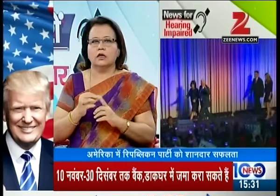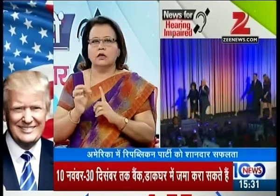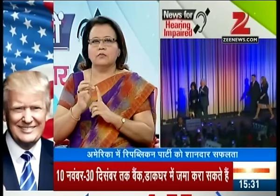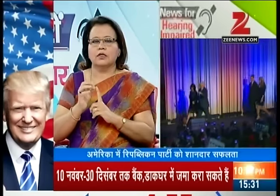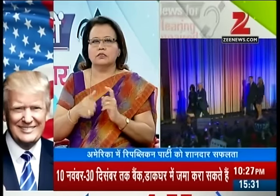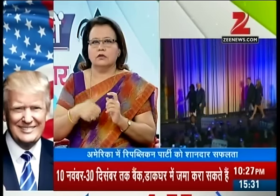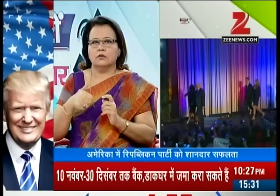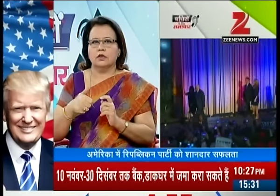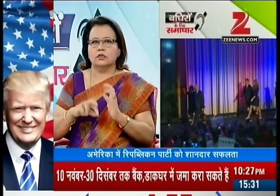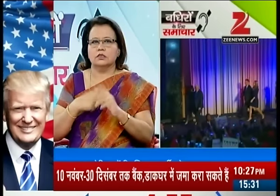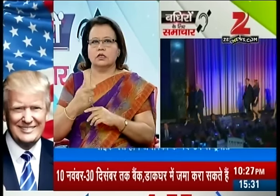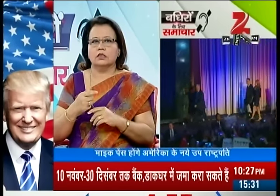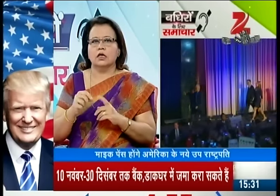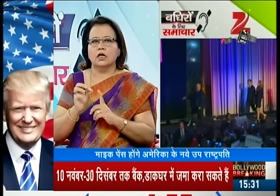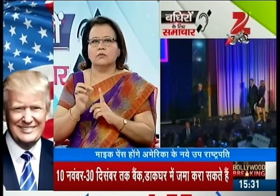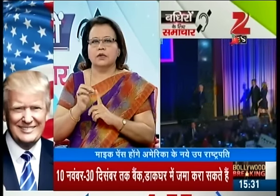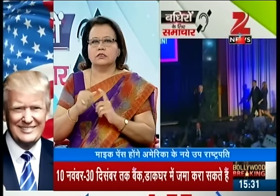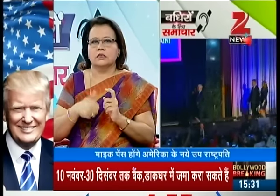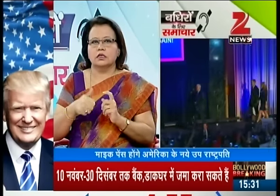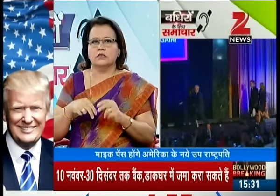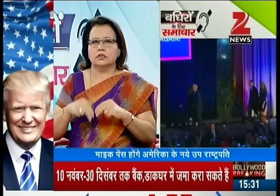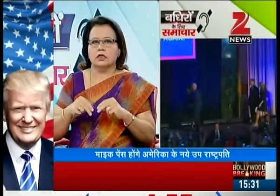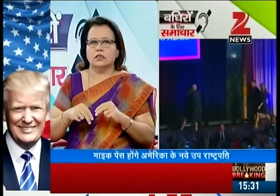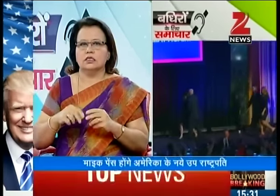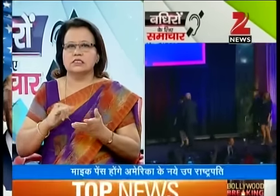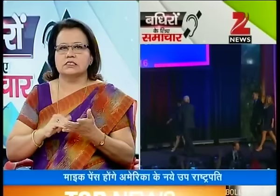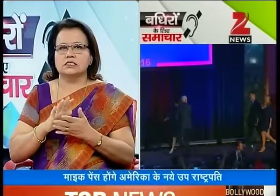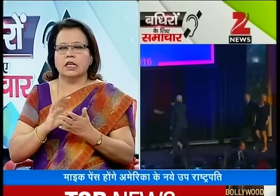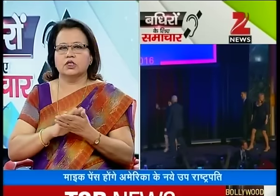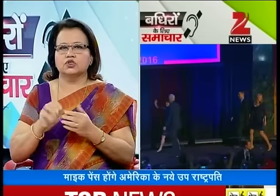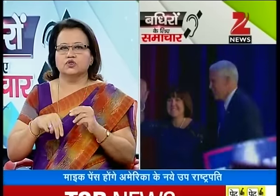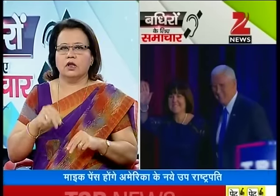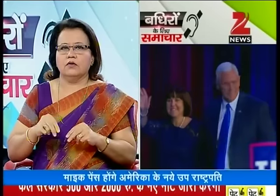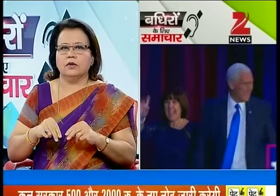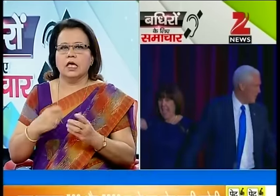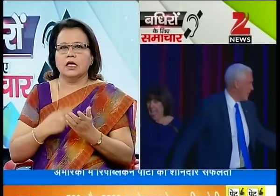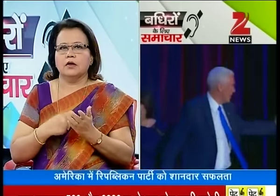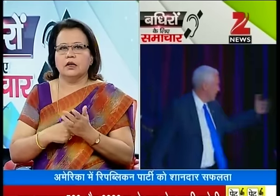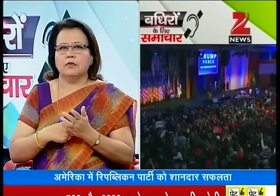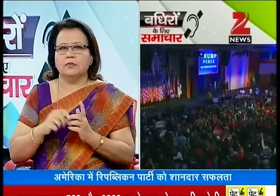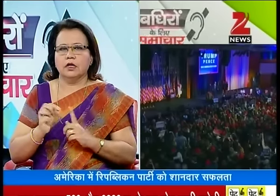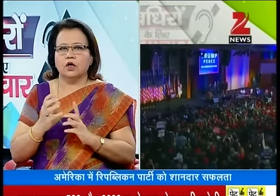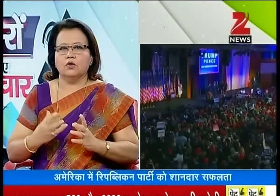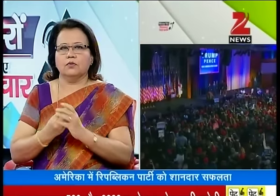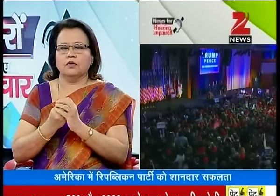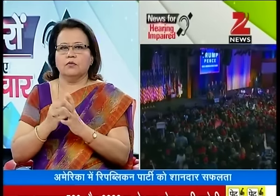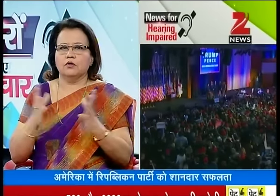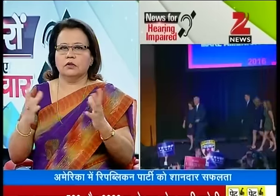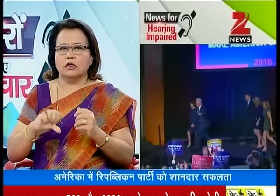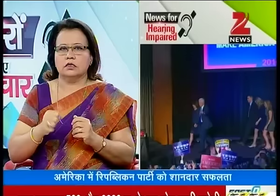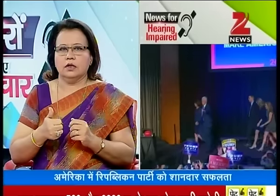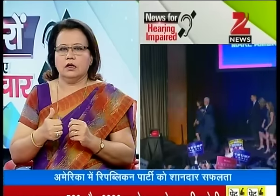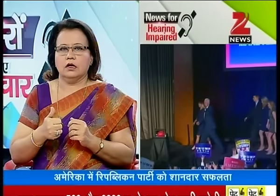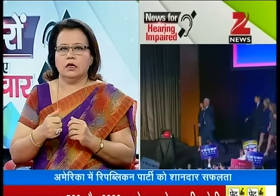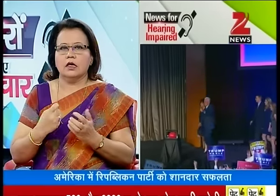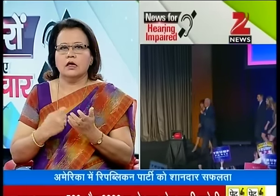नए राष्ट्रपति होंगे और इसी के साथ राष्ट्रपति चुनाव के साथ जो सीनेट चुनाव हुए उसमें भी रिपब्लिकन पार्टी